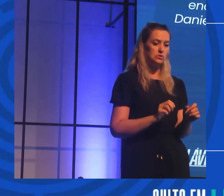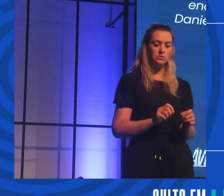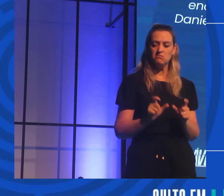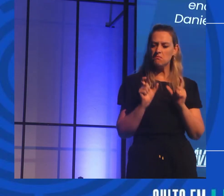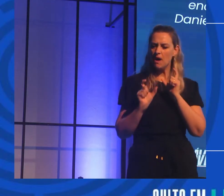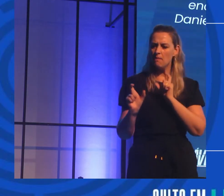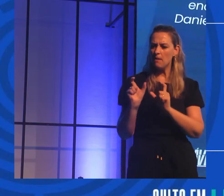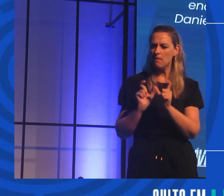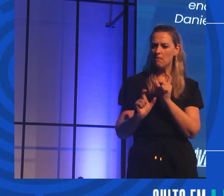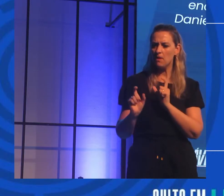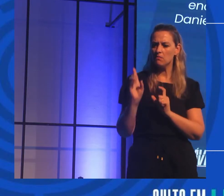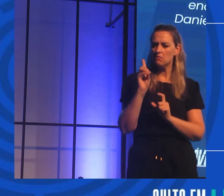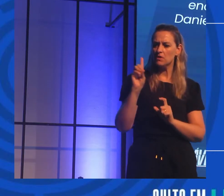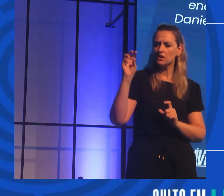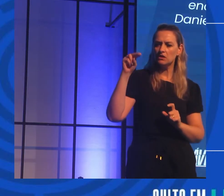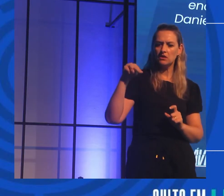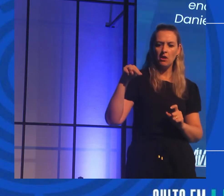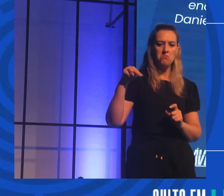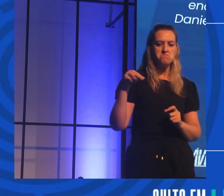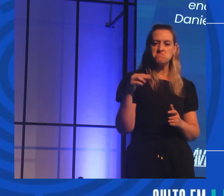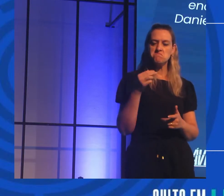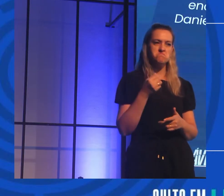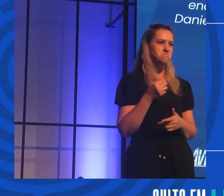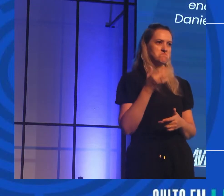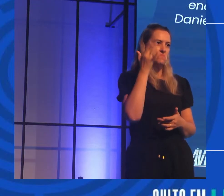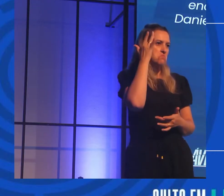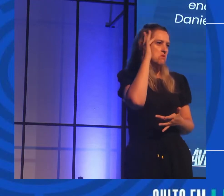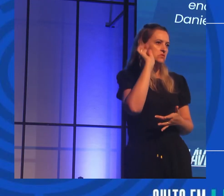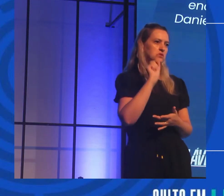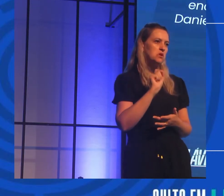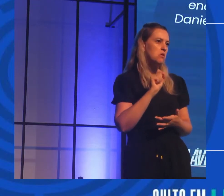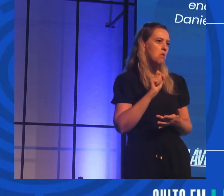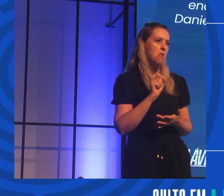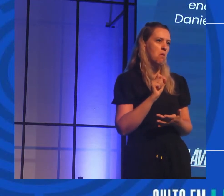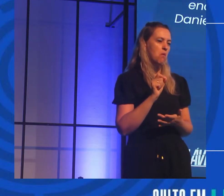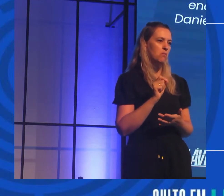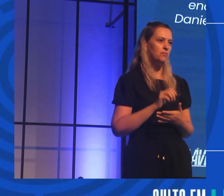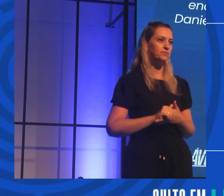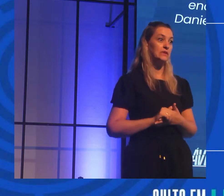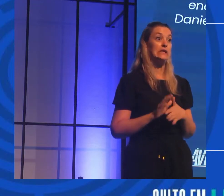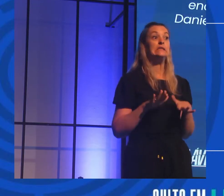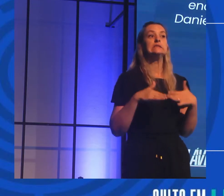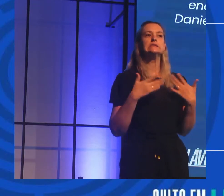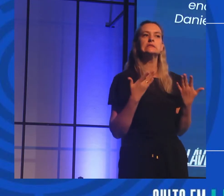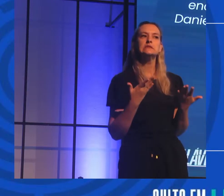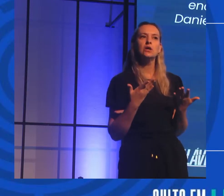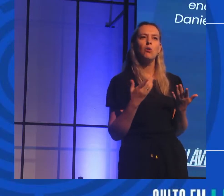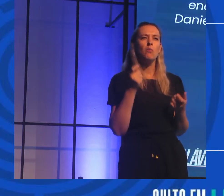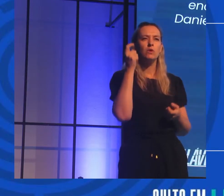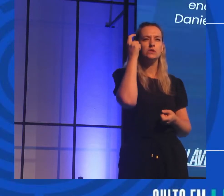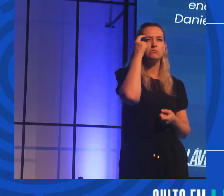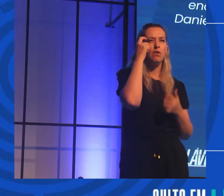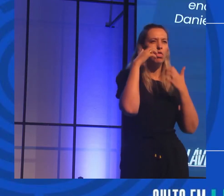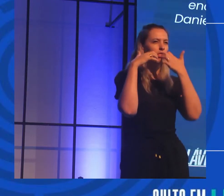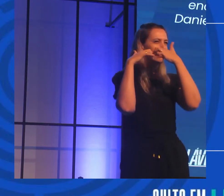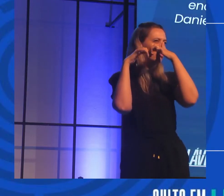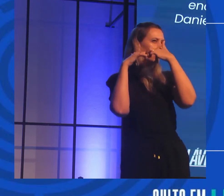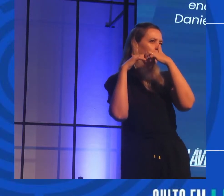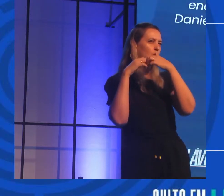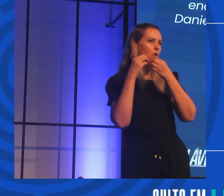E o que eles têm que fazer? Eles têm que criar algo, inventar algo, para que ele possa então ser acusado.